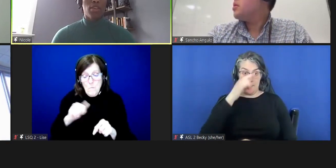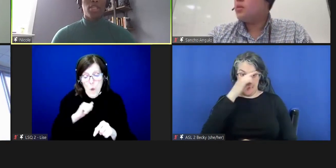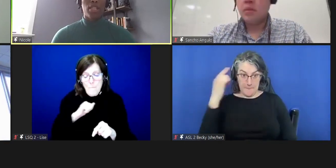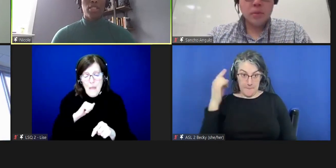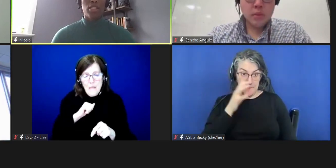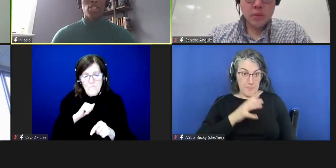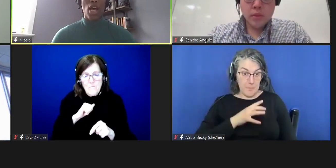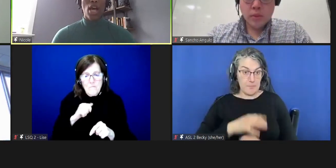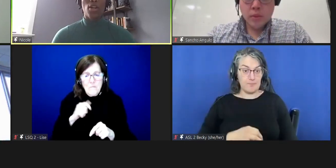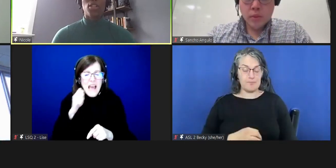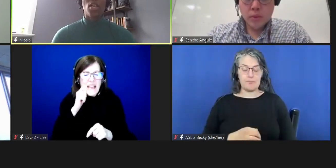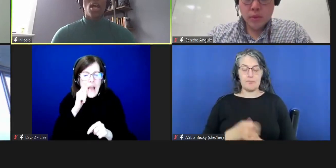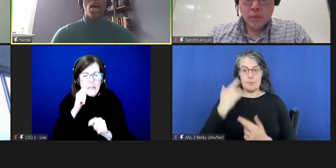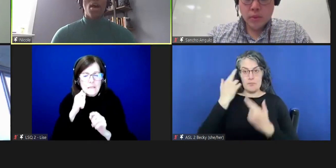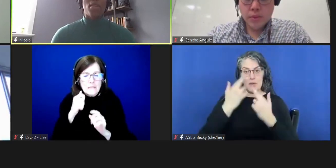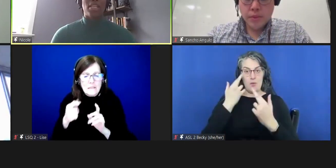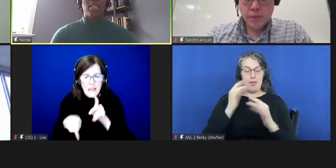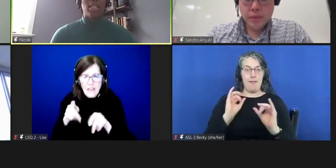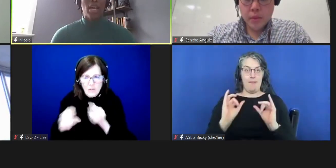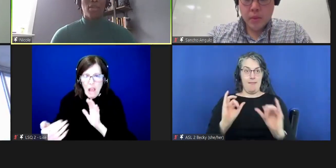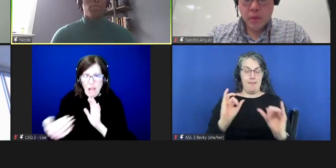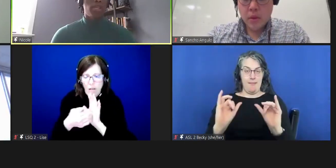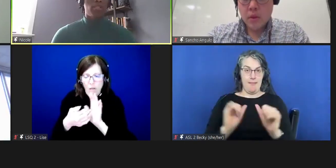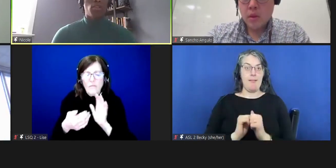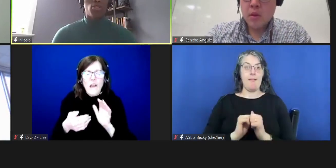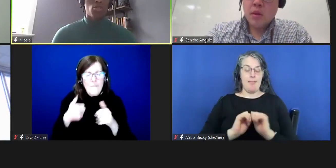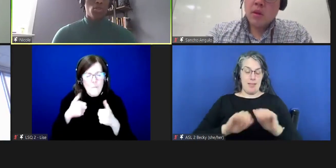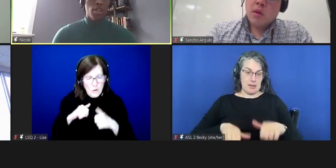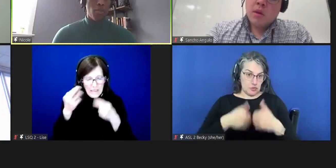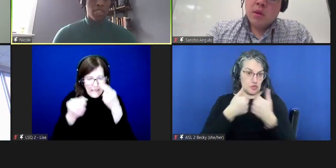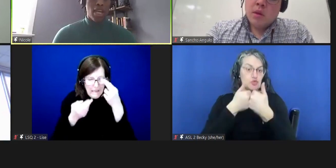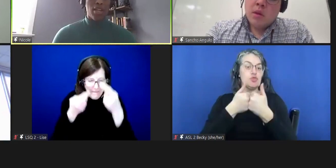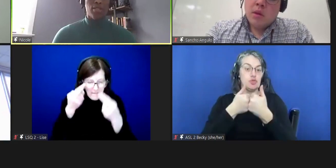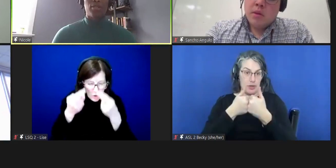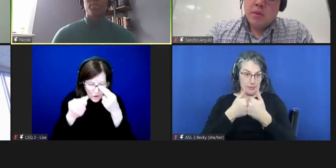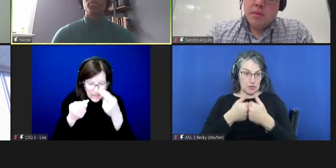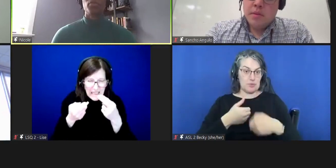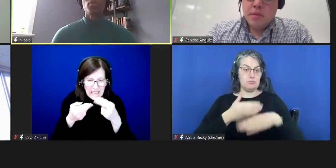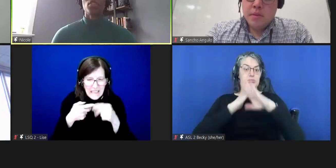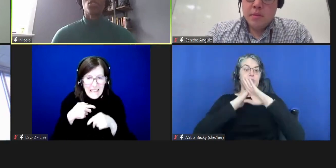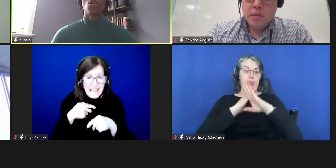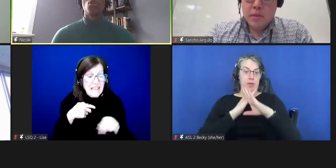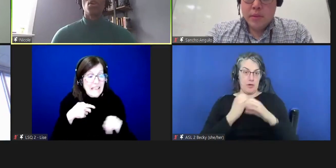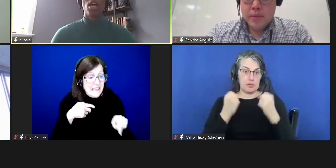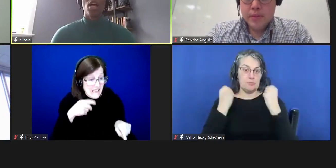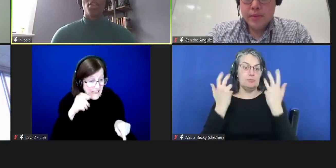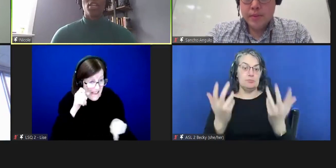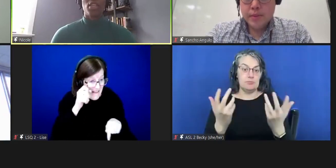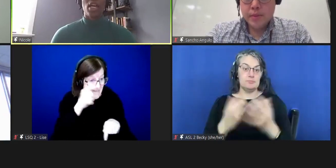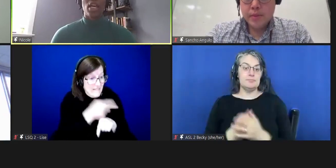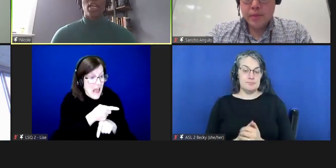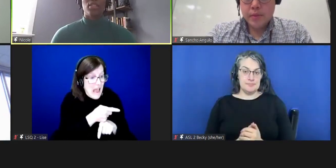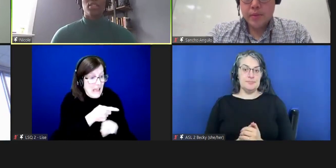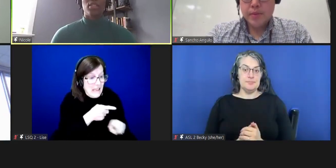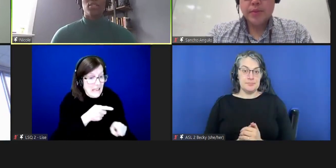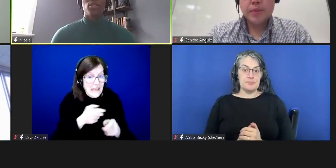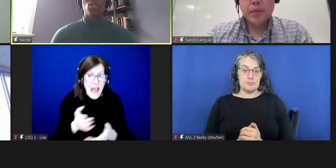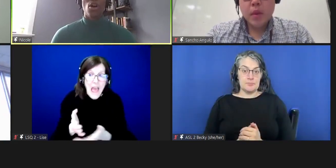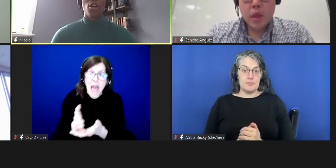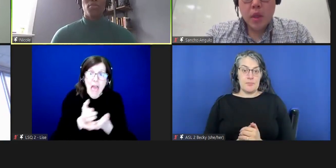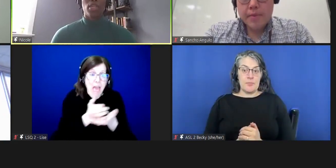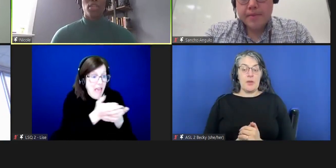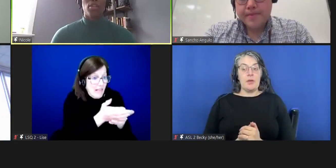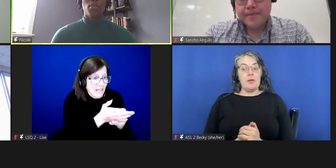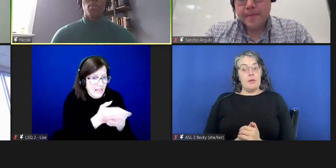Et donc, j'essayais de réfléchir à l'aide qu'il aurait pu recevoir en tant qu'enfant, mais qu'il ne recevait pas en raison